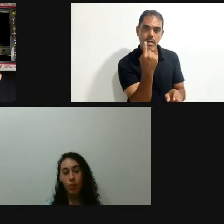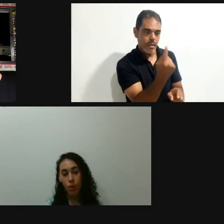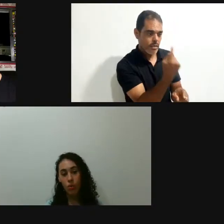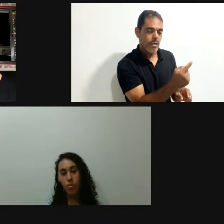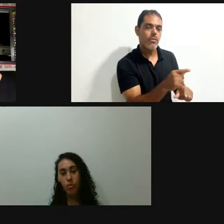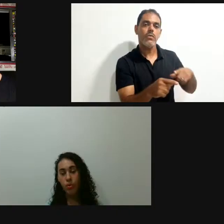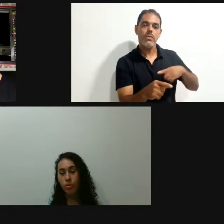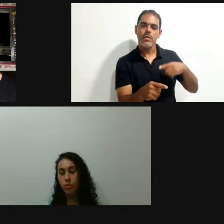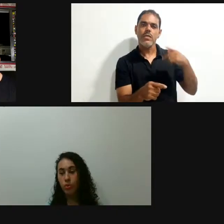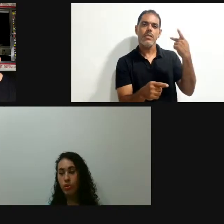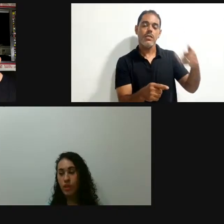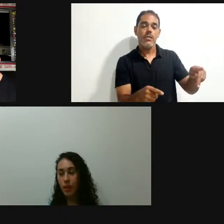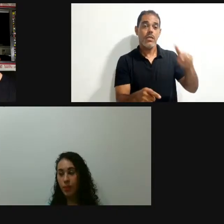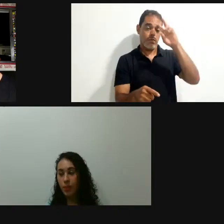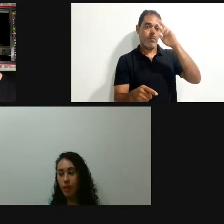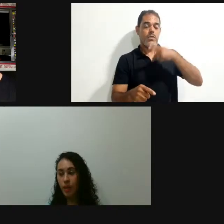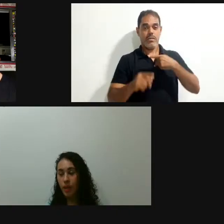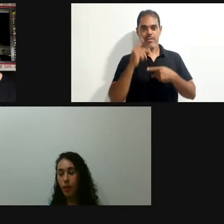e